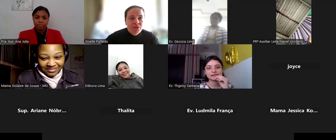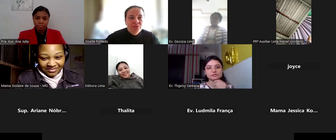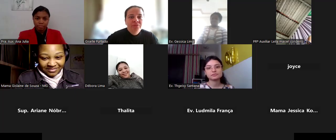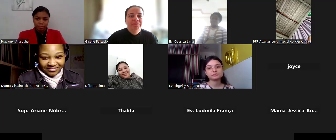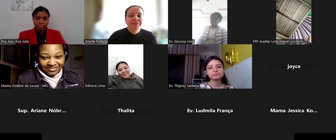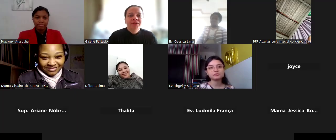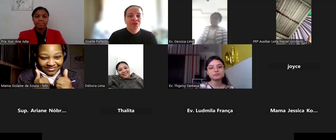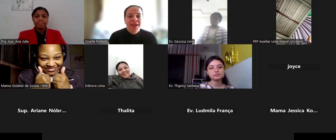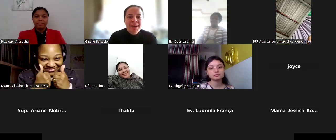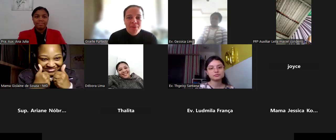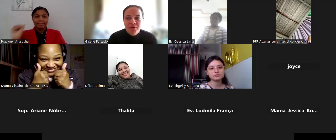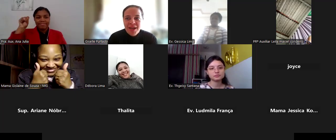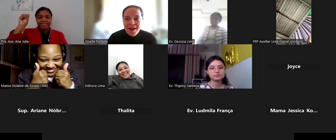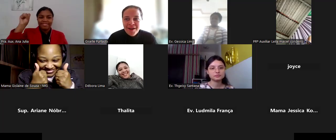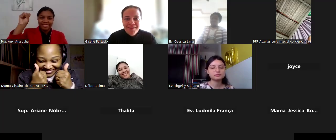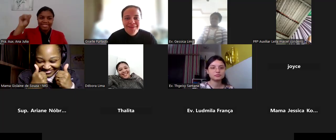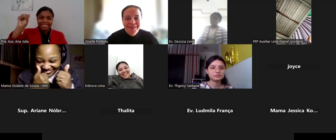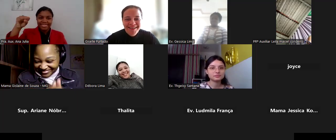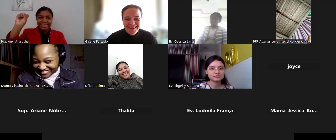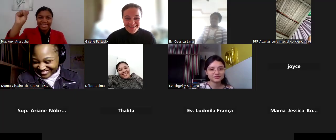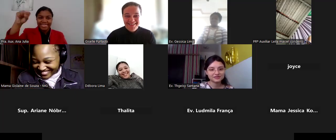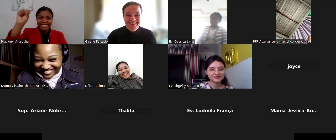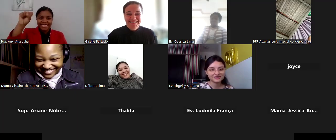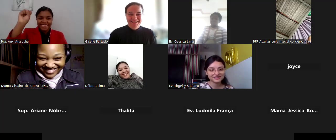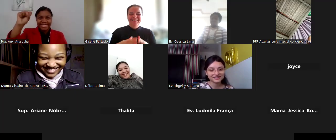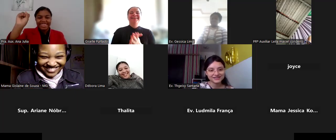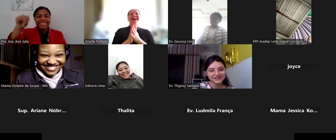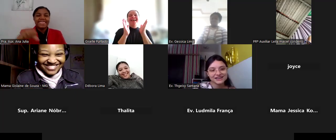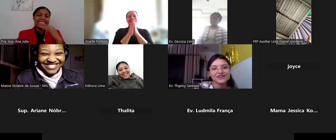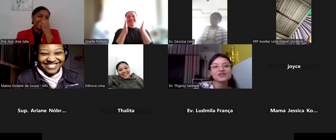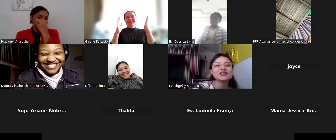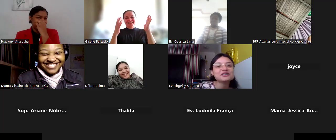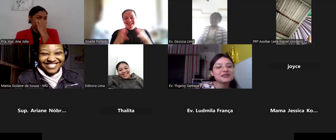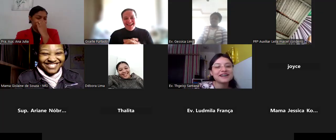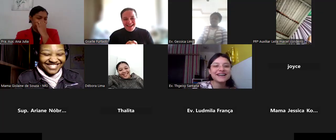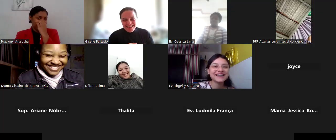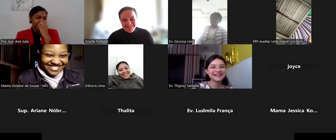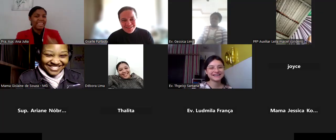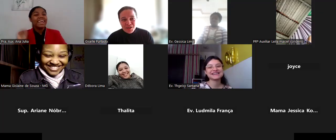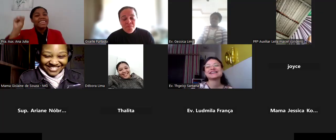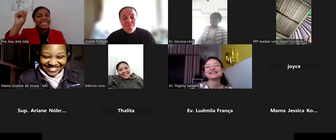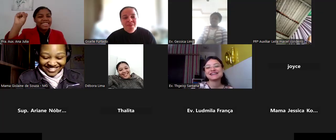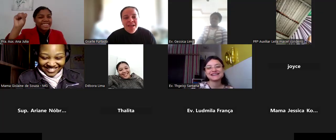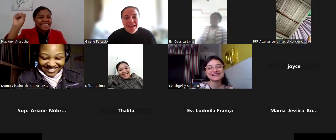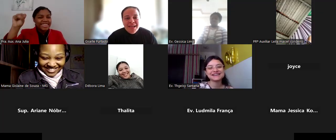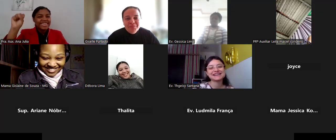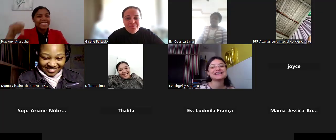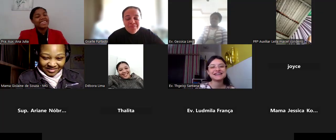pouquinho? Já querem pausar? Continua, continua, continua, continua. Aleluia.